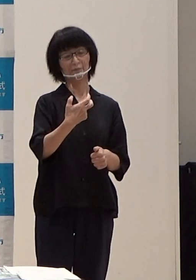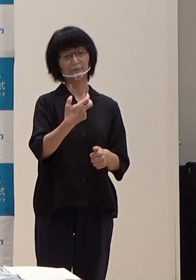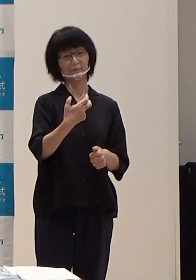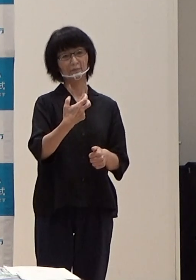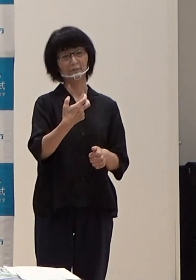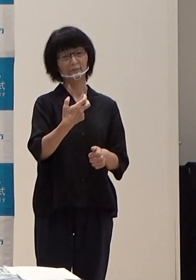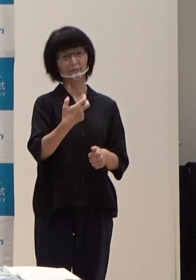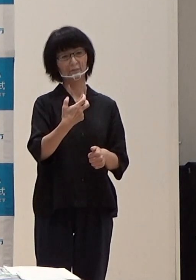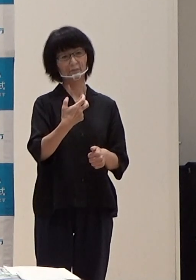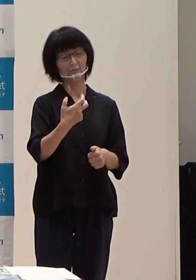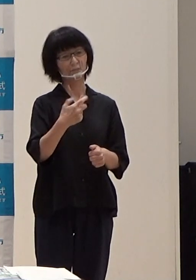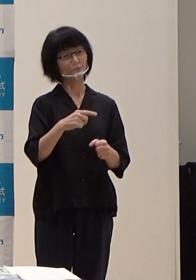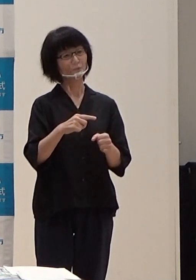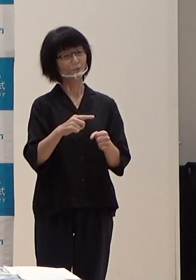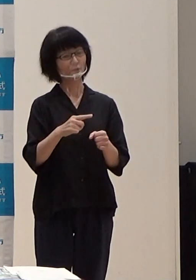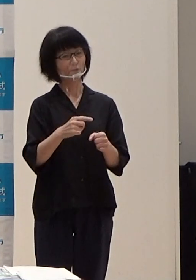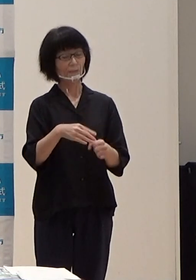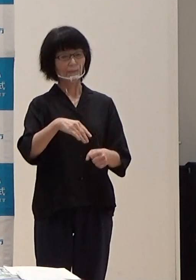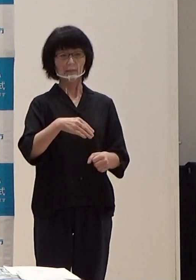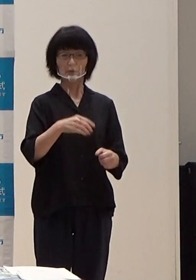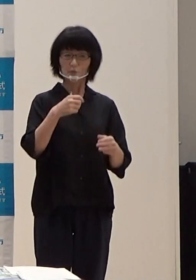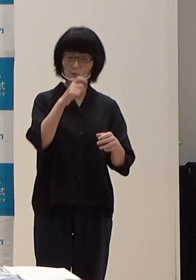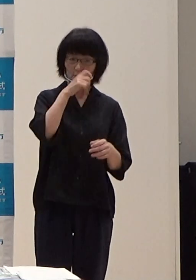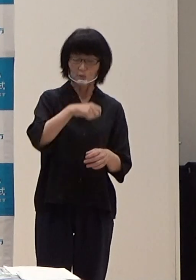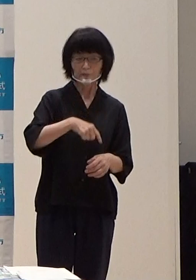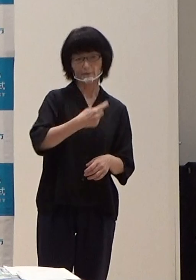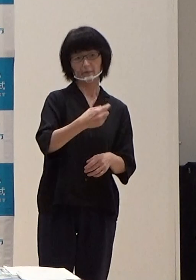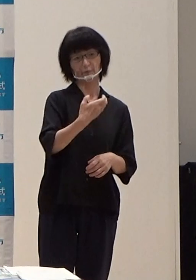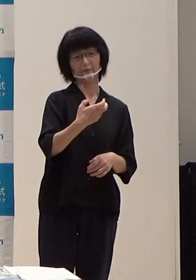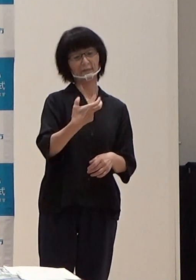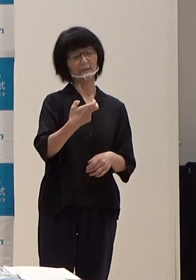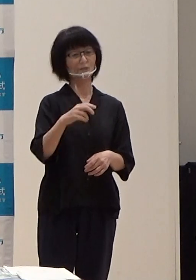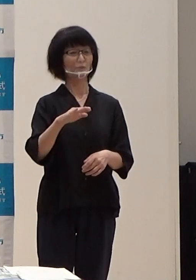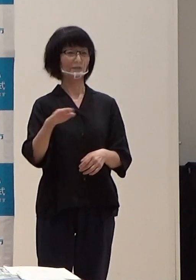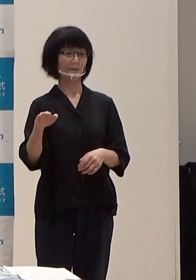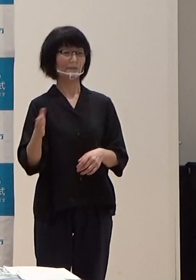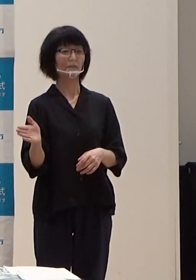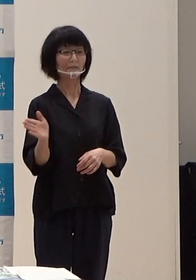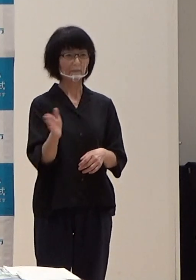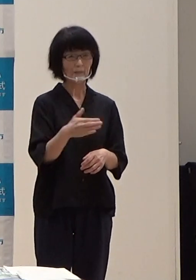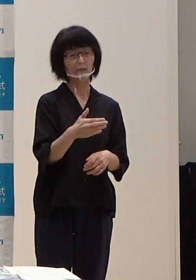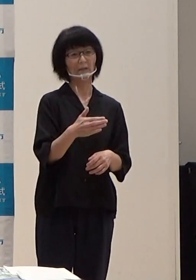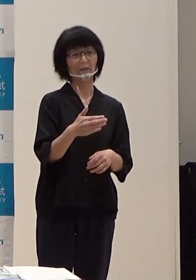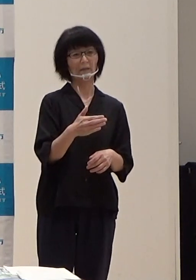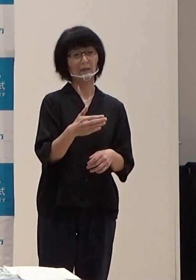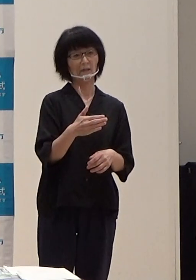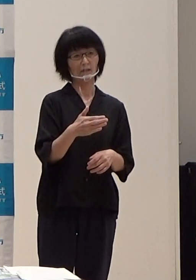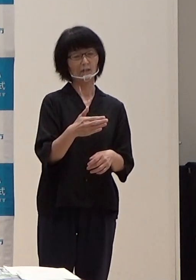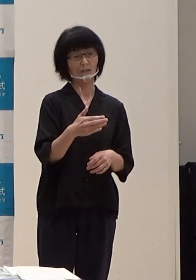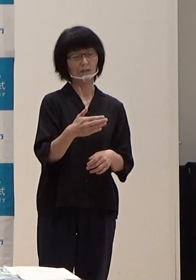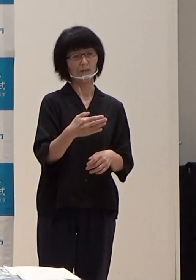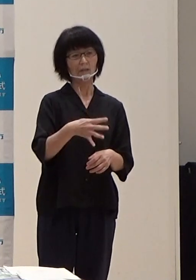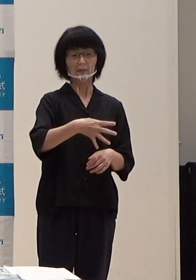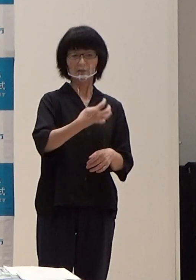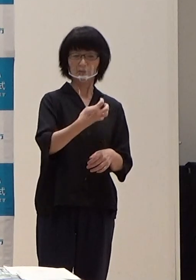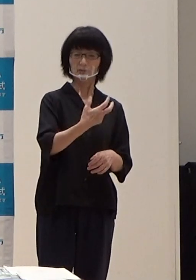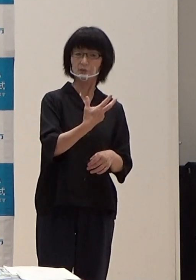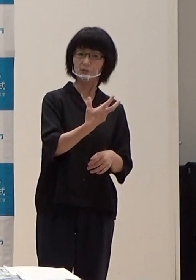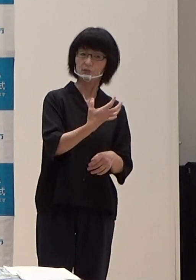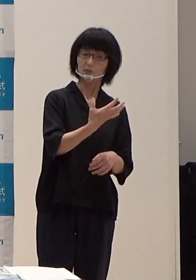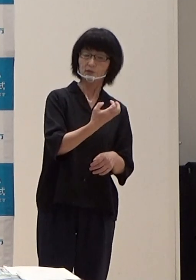一番古いのは1975年以来ですねの 約47年間かけ